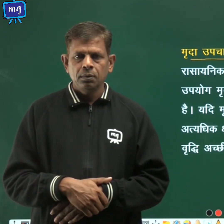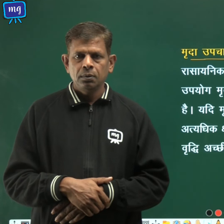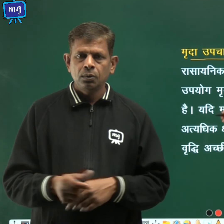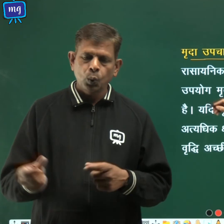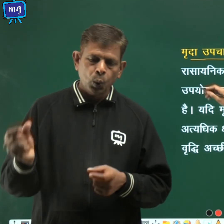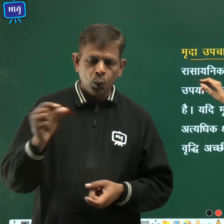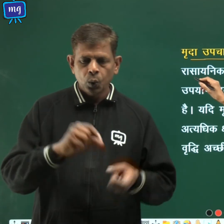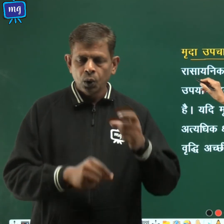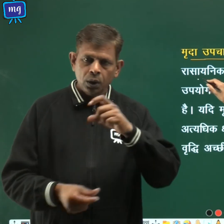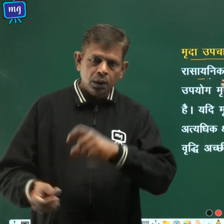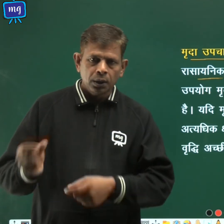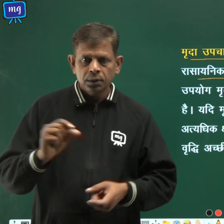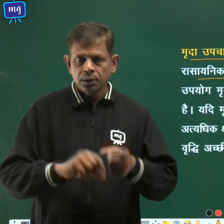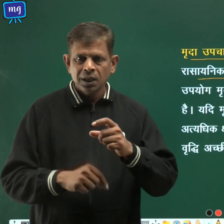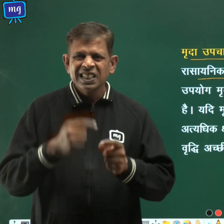रासायनिक उर्वरकों का